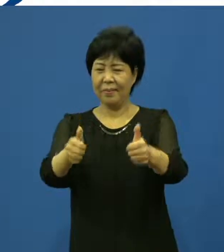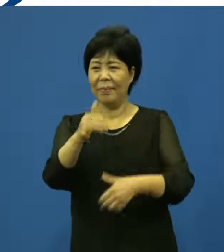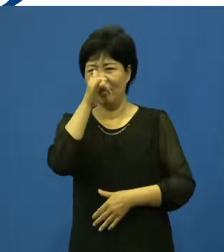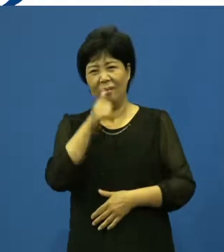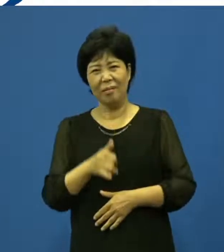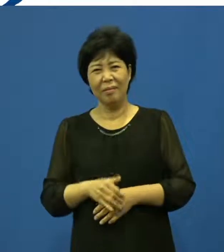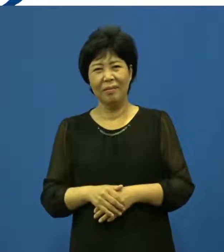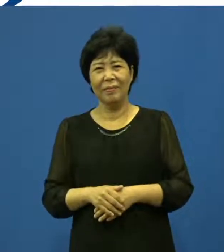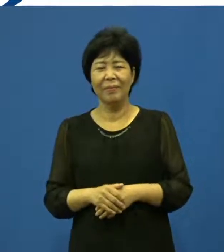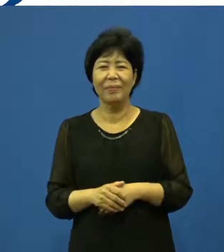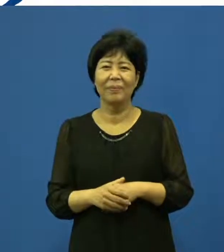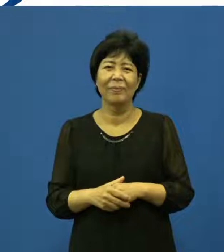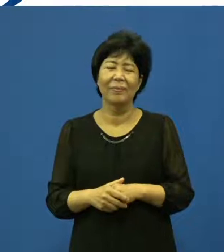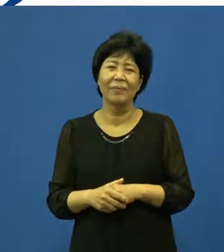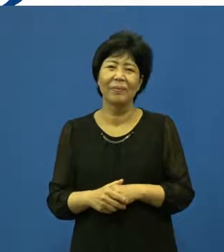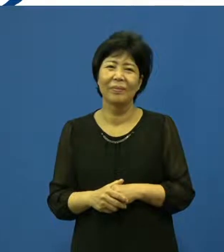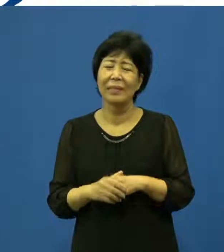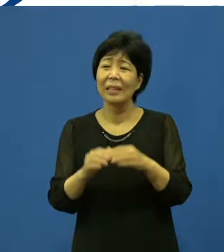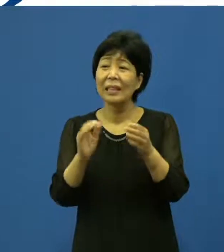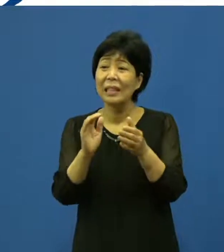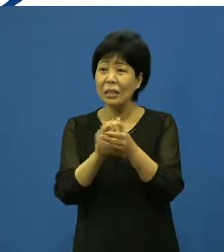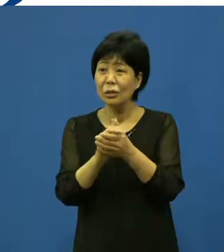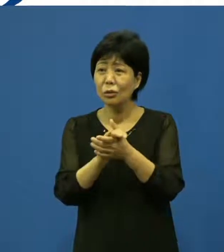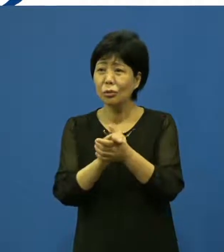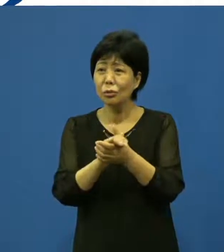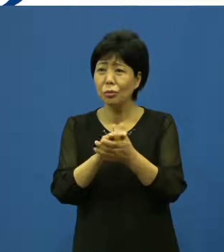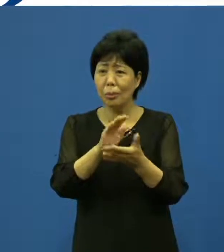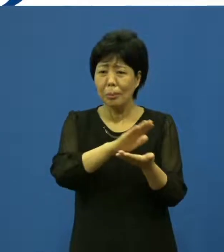아닙니다. 친구가 적이 됩니다.